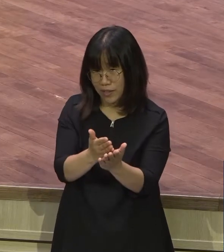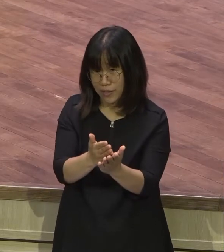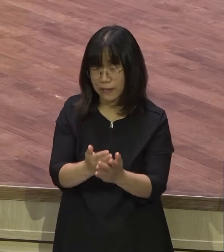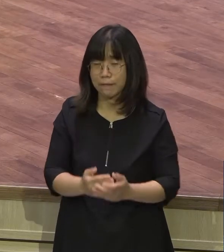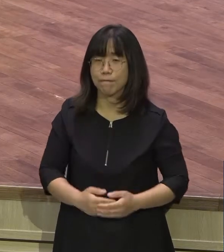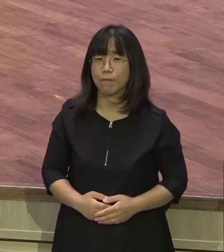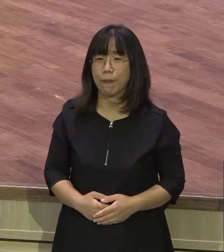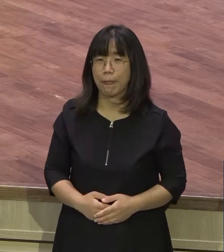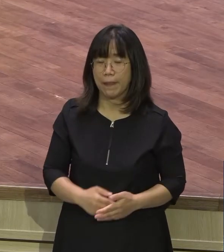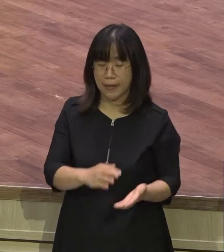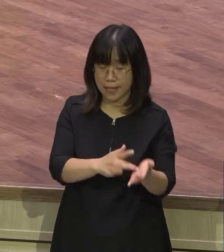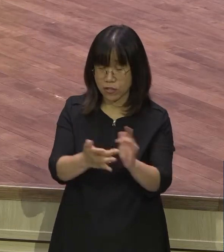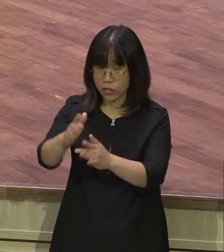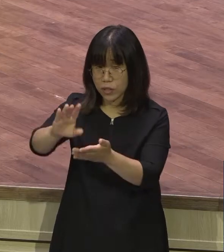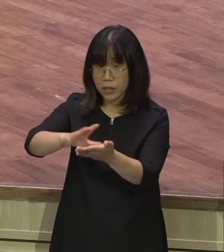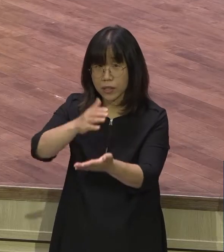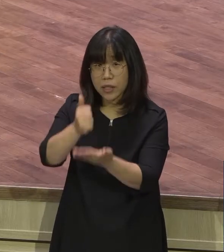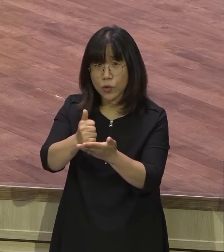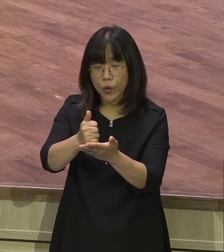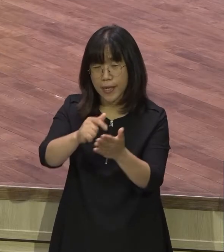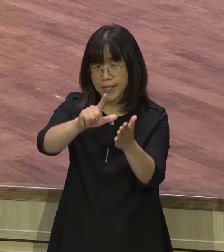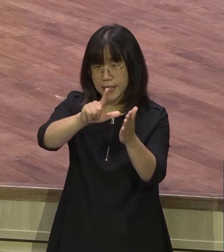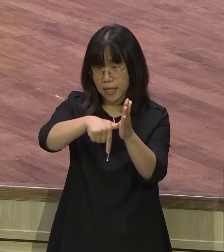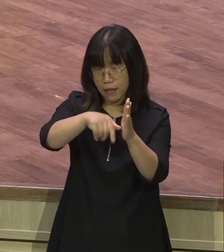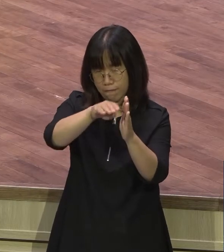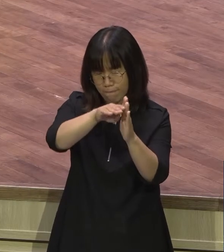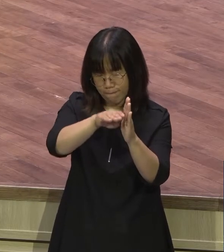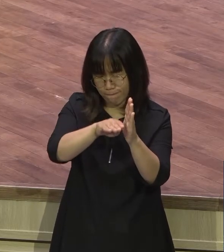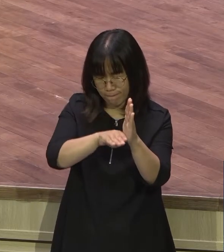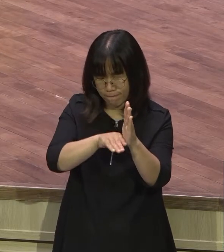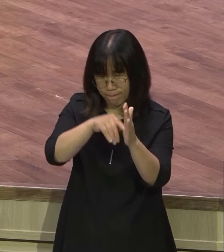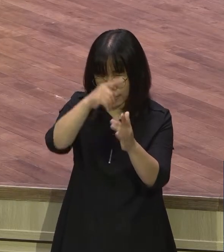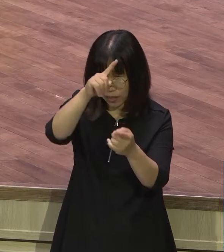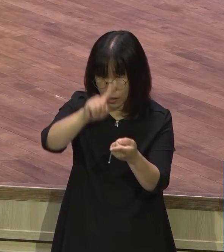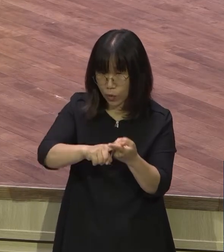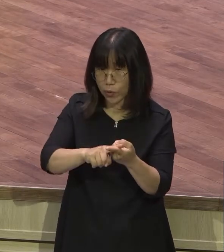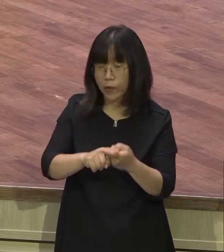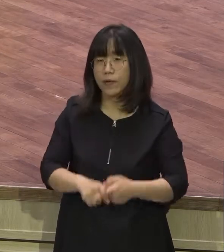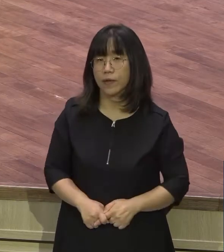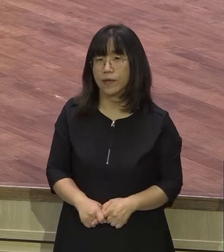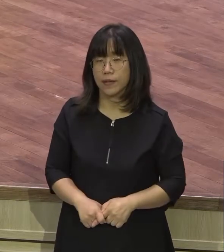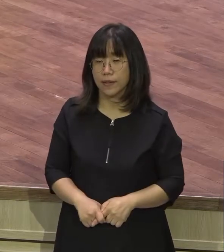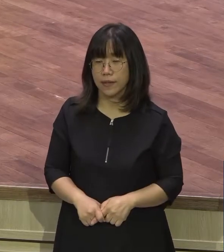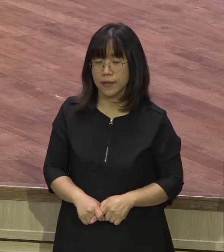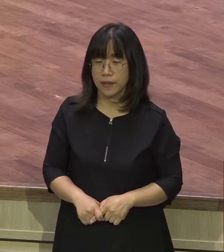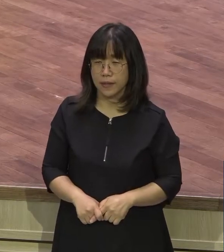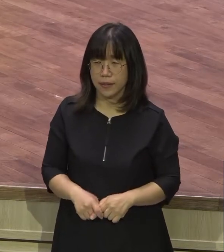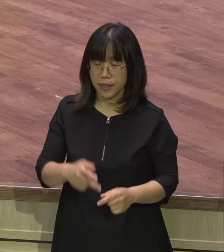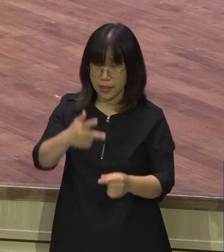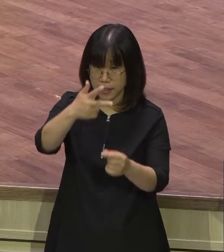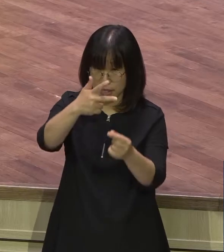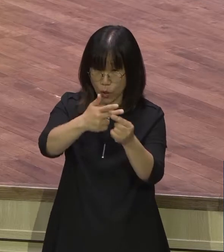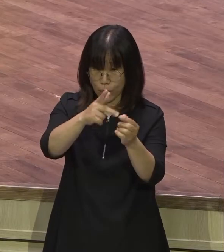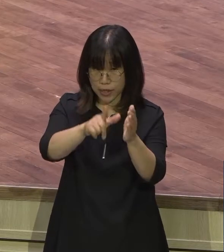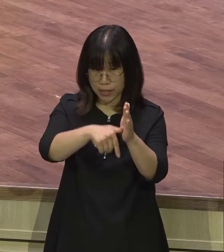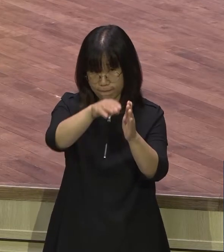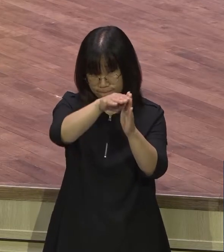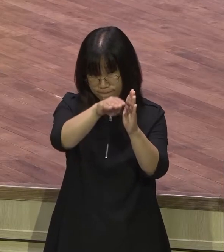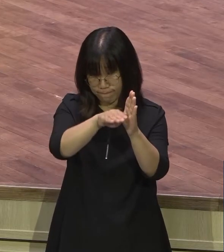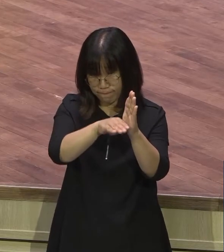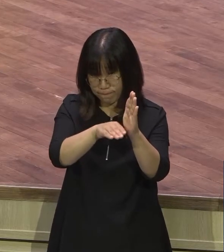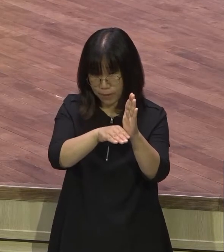다 예수 그리스도의 타임 스케줄에 쫙 그려져 있습니다. 그런데 지금까지 다 일곱 스케줄을 보면 절기가